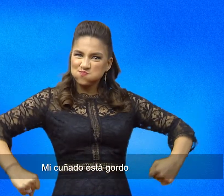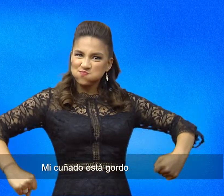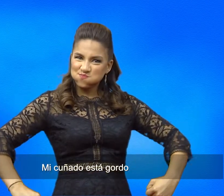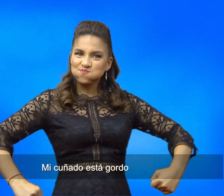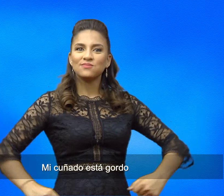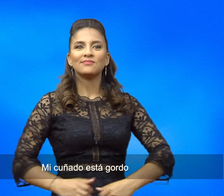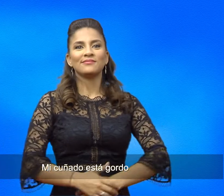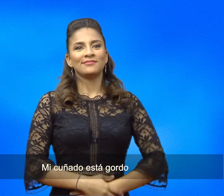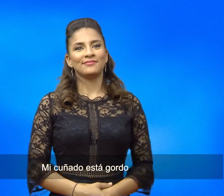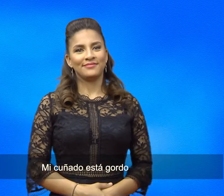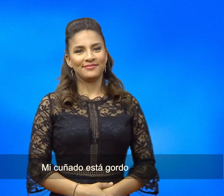gordo